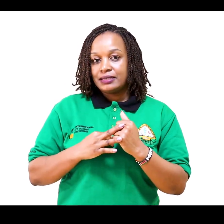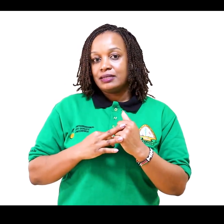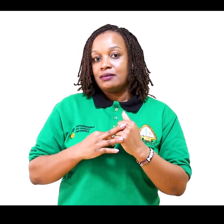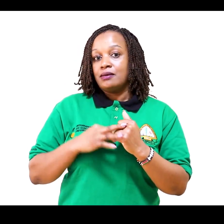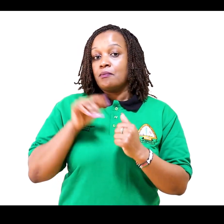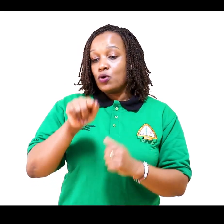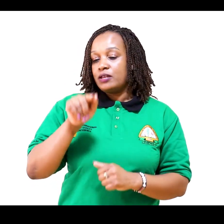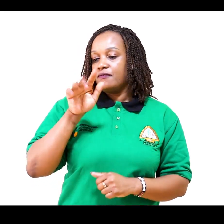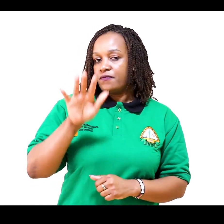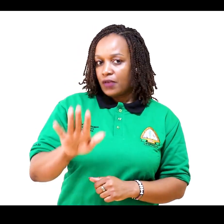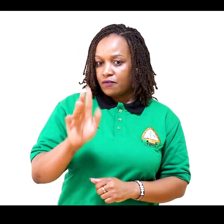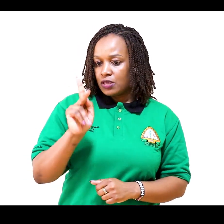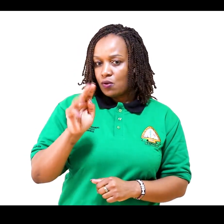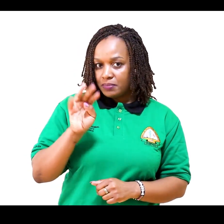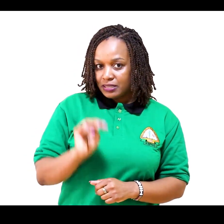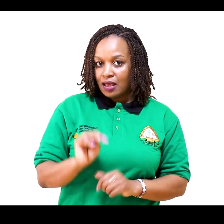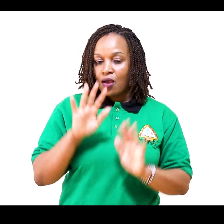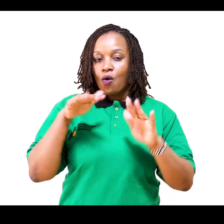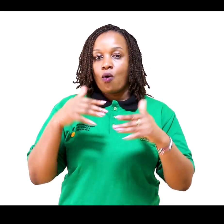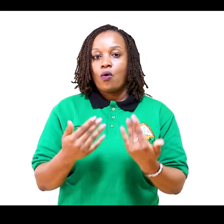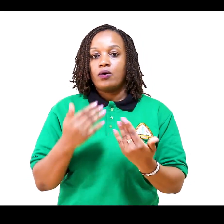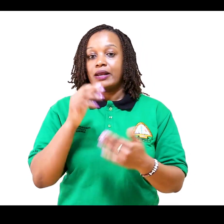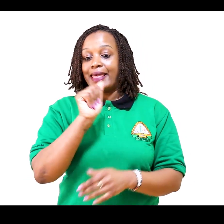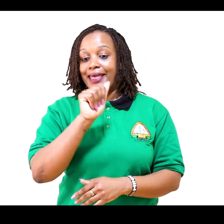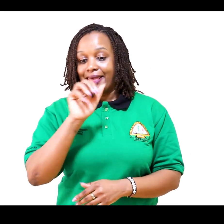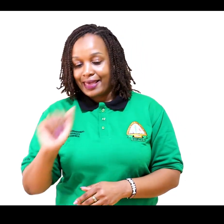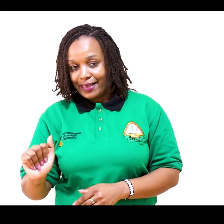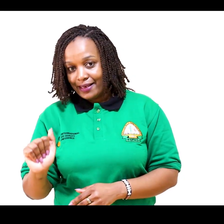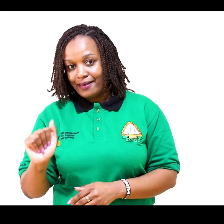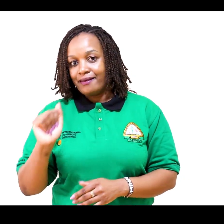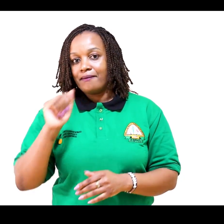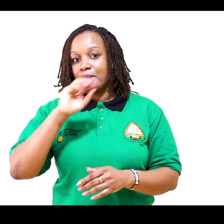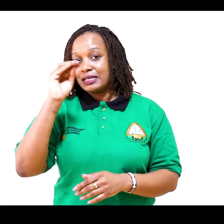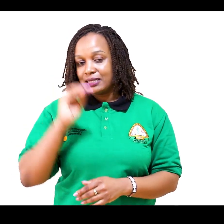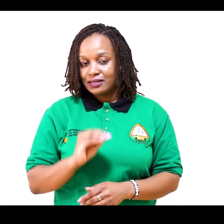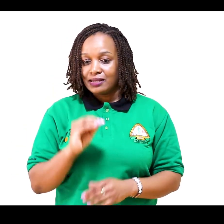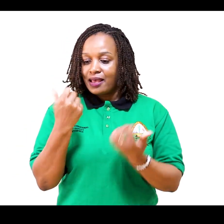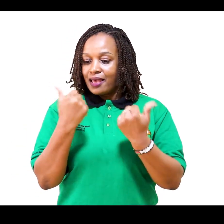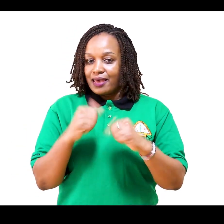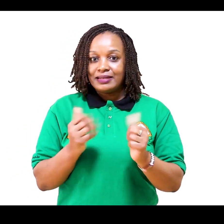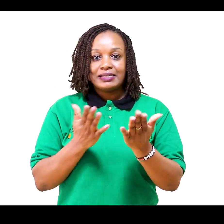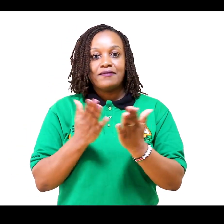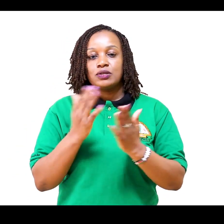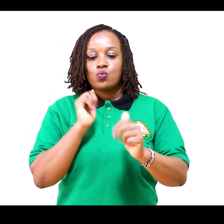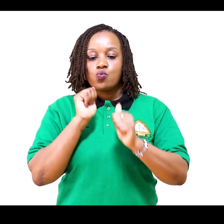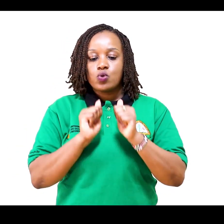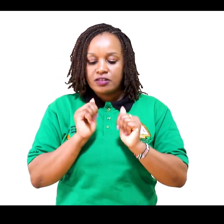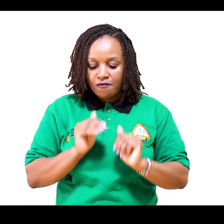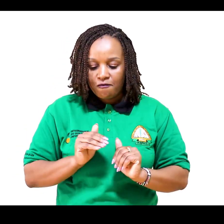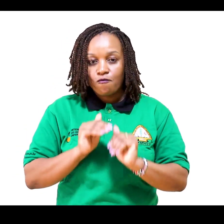58.5 kwa kila kilomita au kwa viwango vinavyotumika vya AA. Huduma yoyote